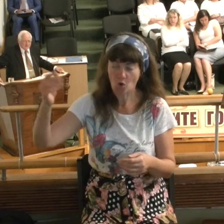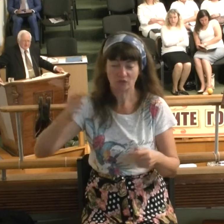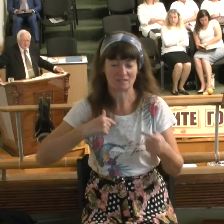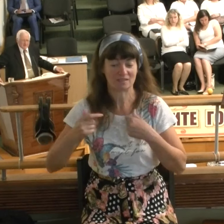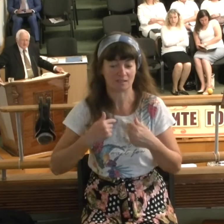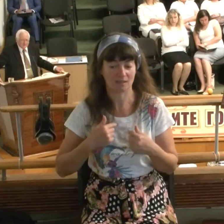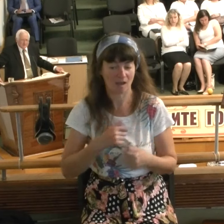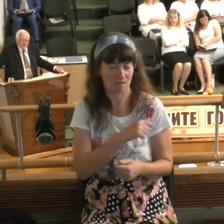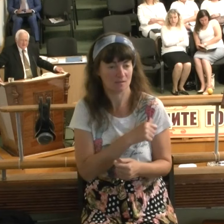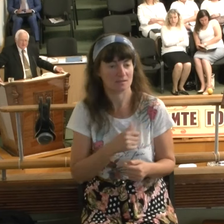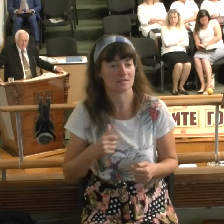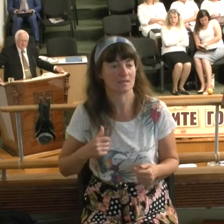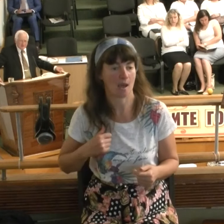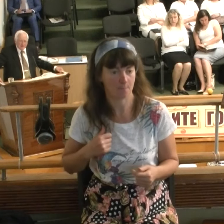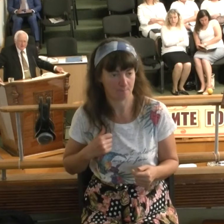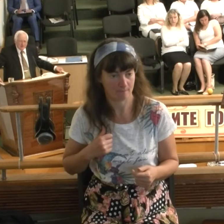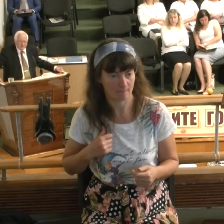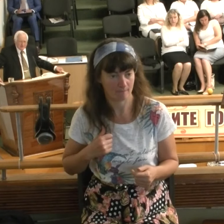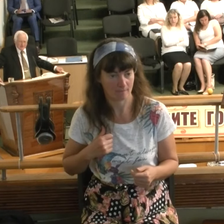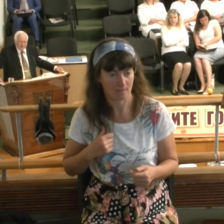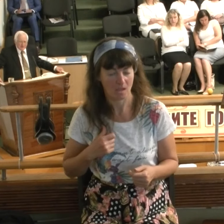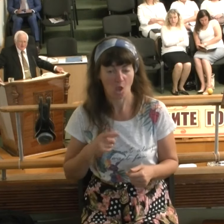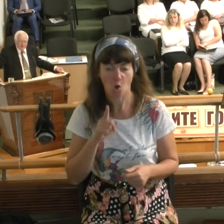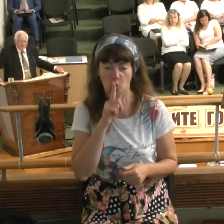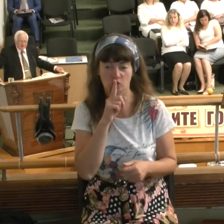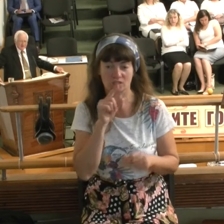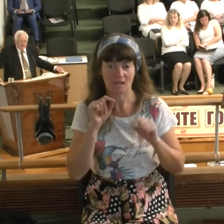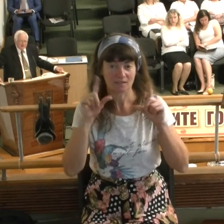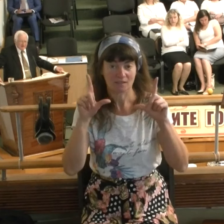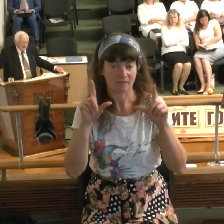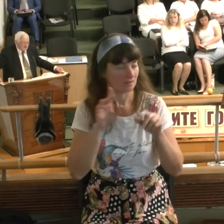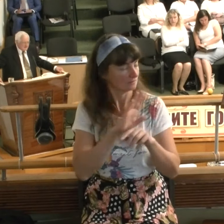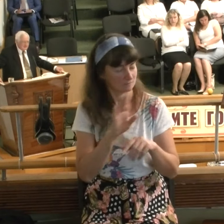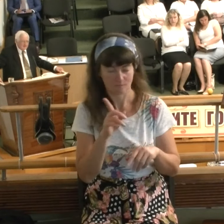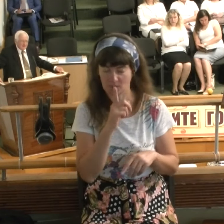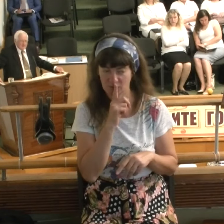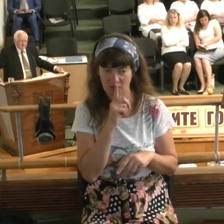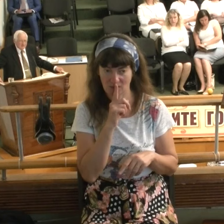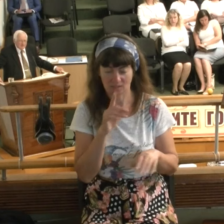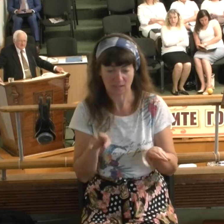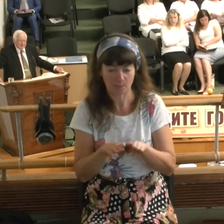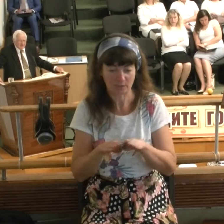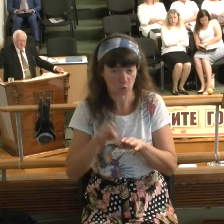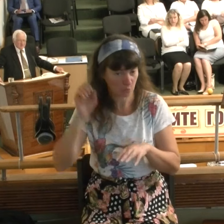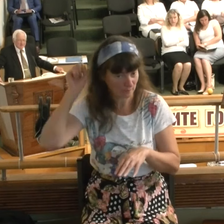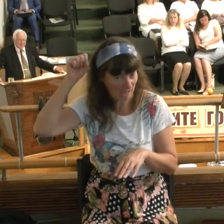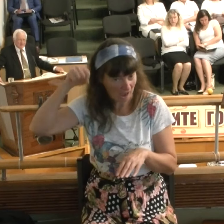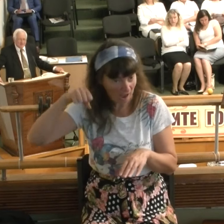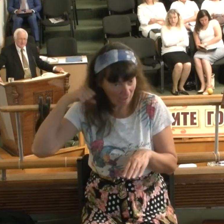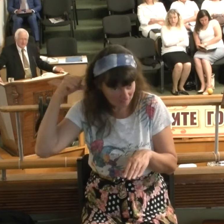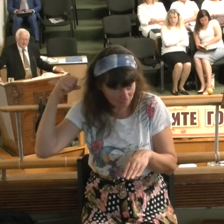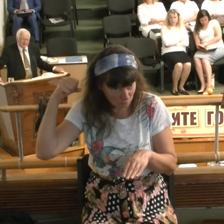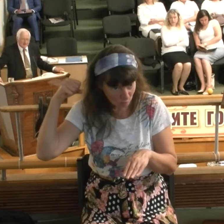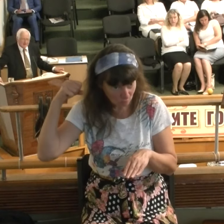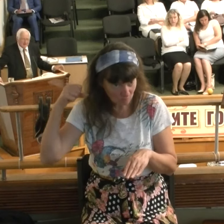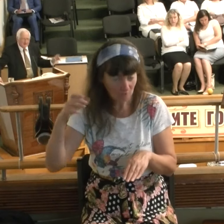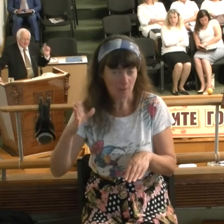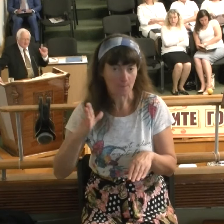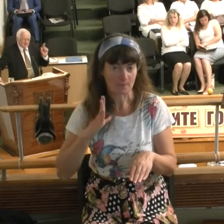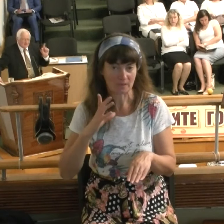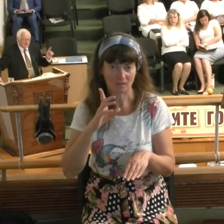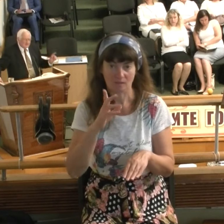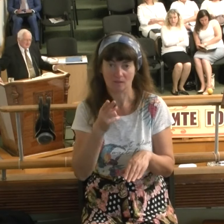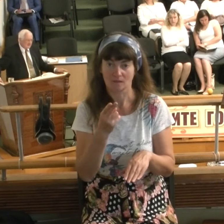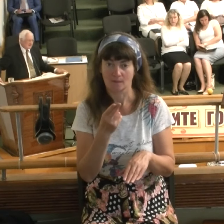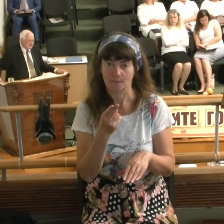уст своих, как овца, ведён был он на заклане, и как агнец, стригущим его безгласие,